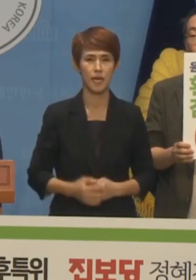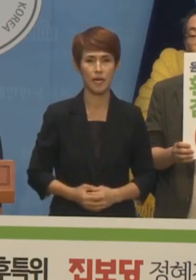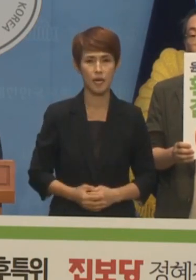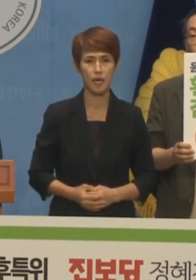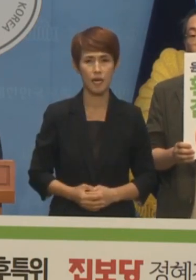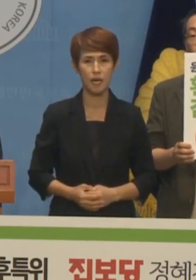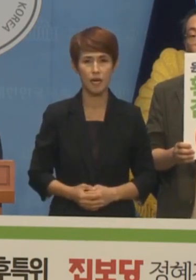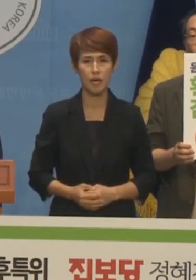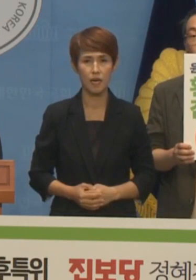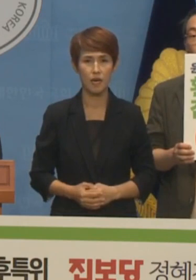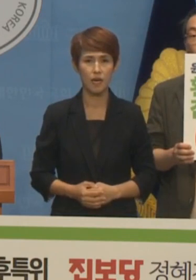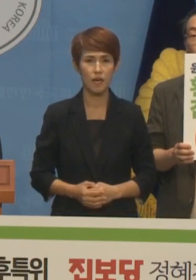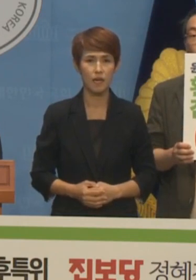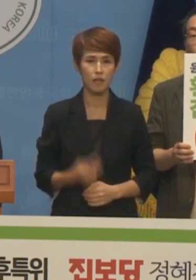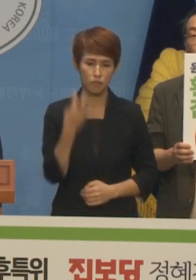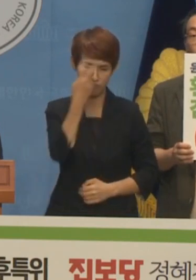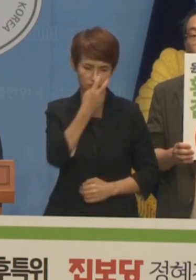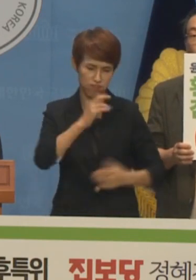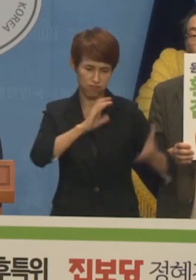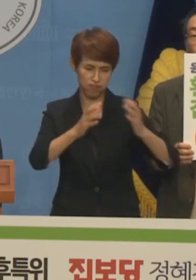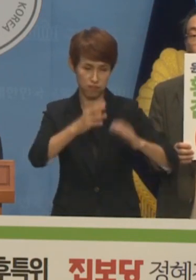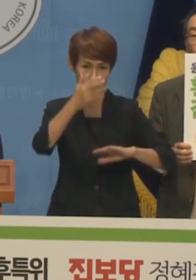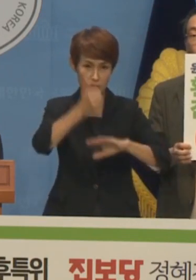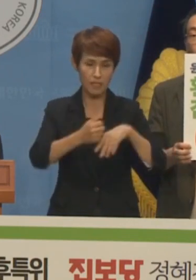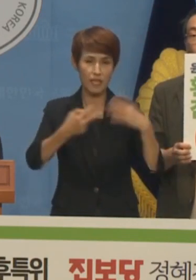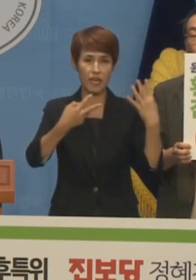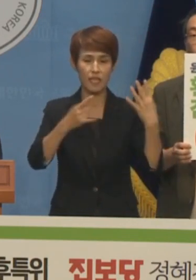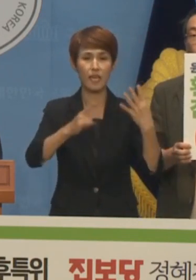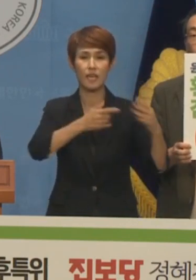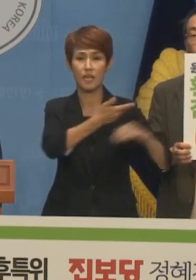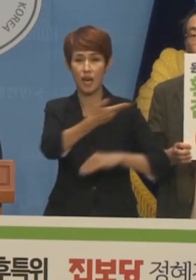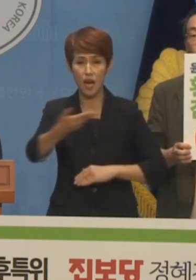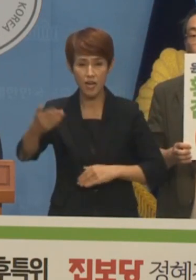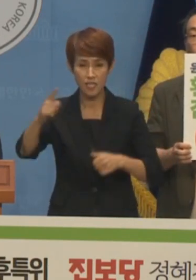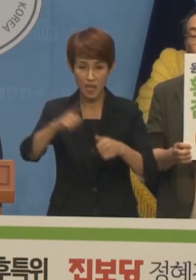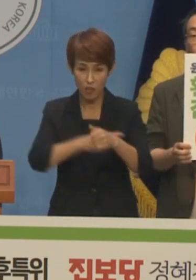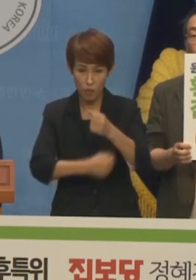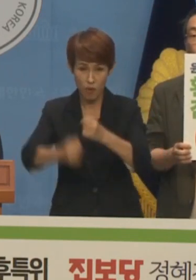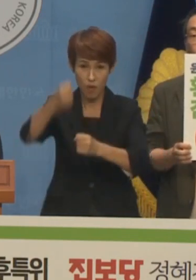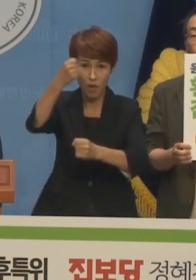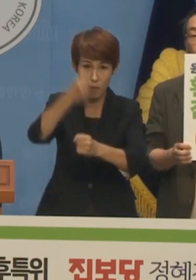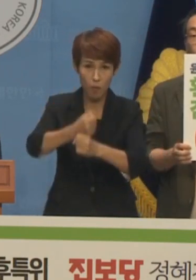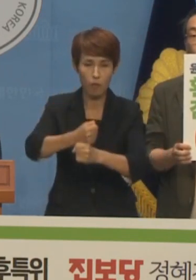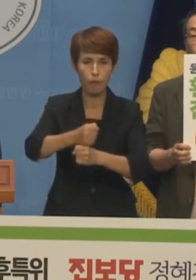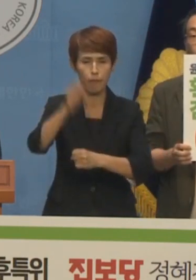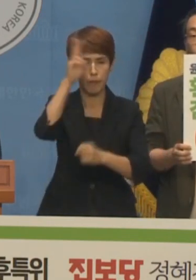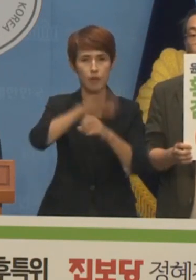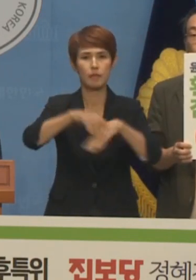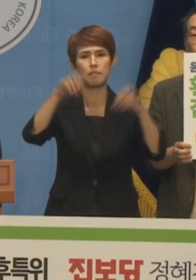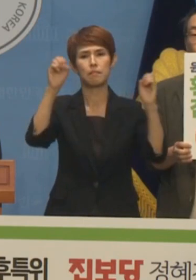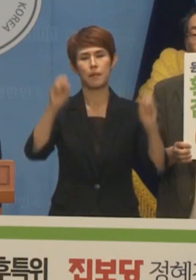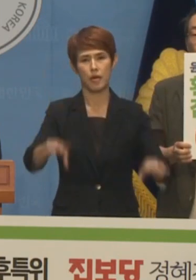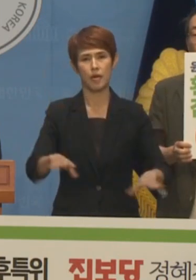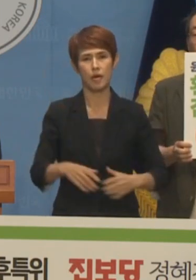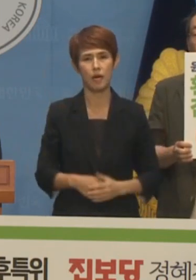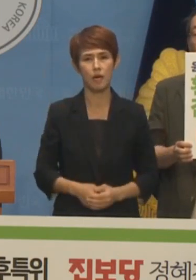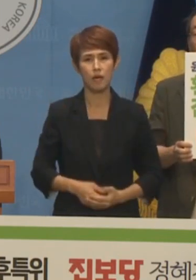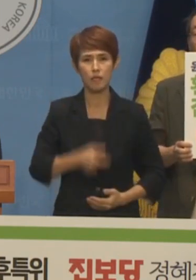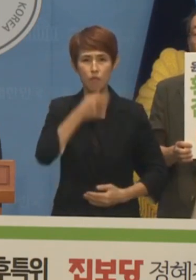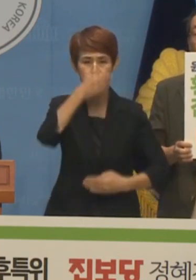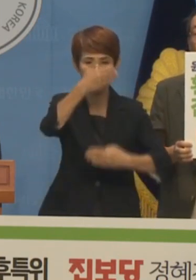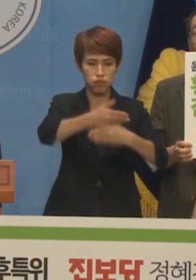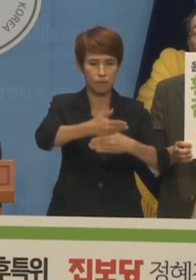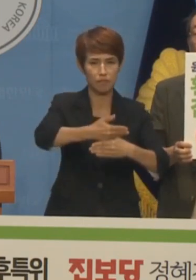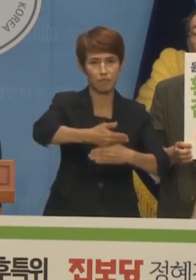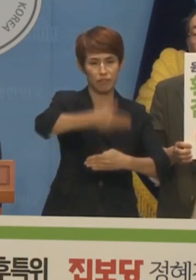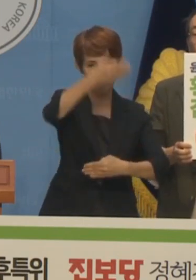수년간의 조사와 논의 끝에 결정한 4대강 유역의 자연성 회복 정책이 하루아침에 무위로 돌아가고 이에 따라 수문이 개방되어